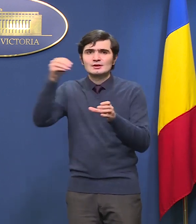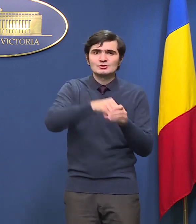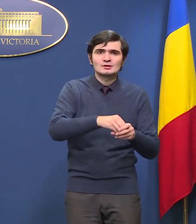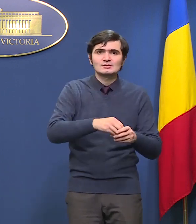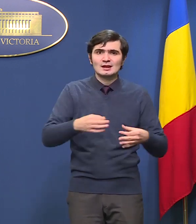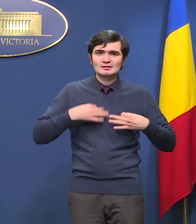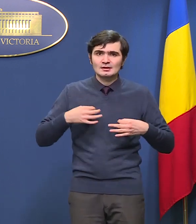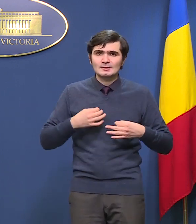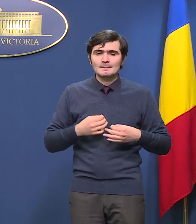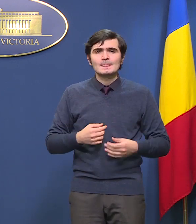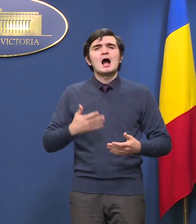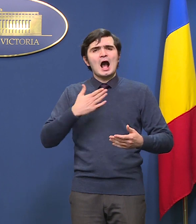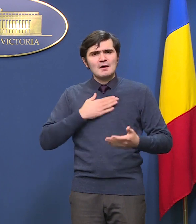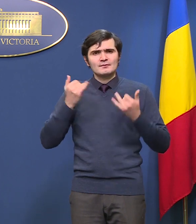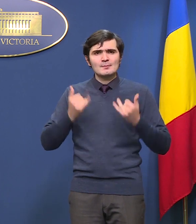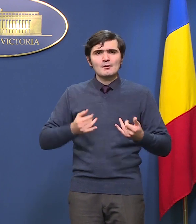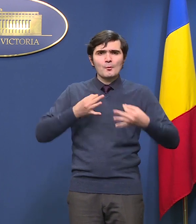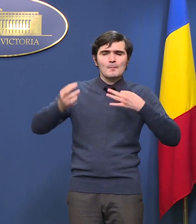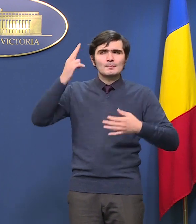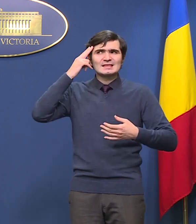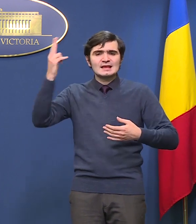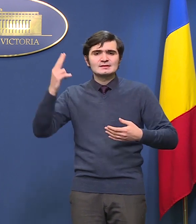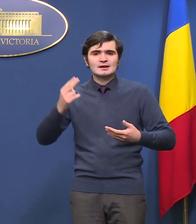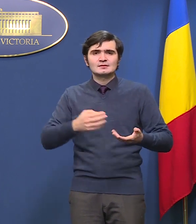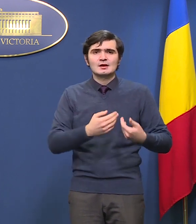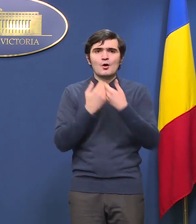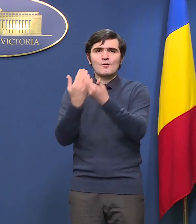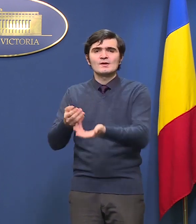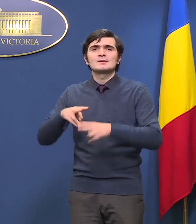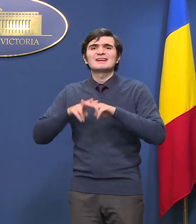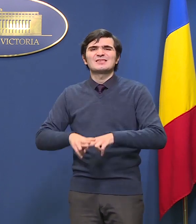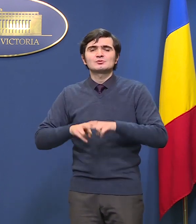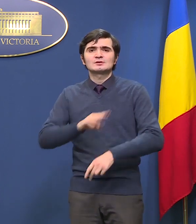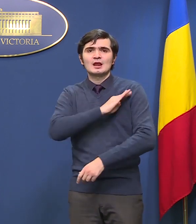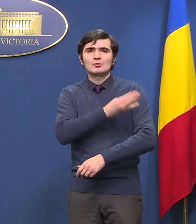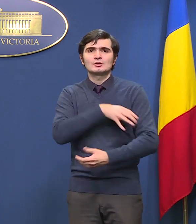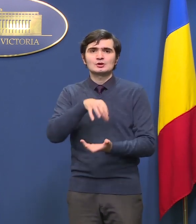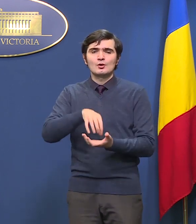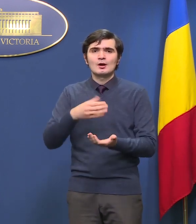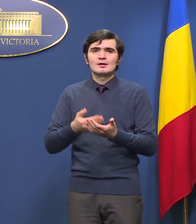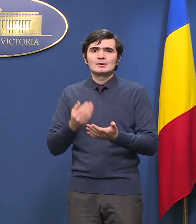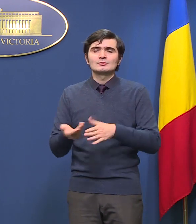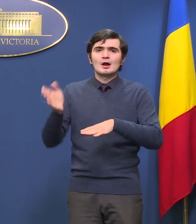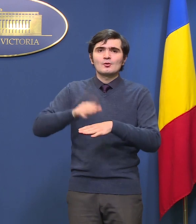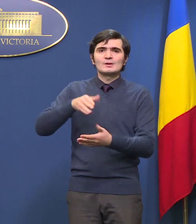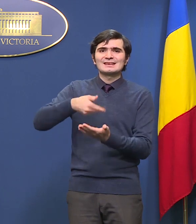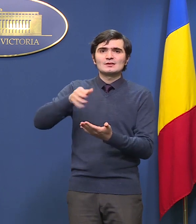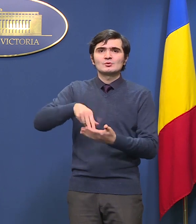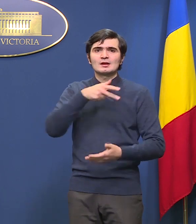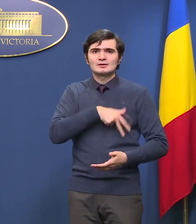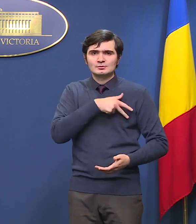la sănătate? Avem intenție de a aloca resurse către autoritățile locale pentru suportarea cheltuielilor